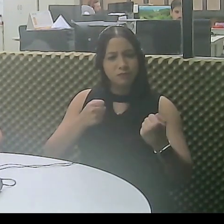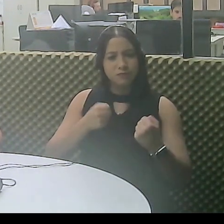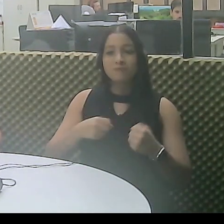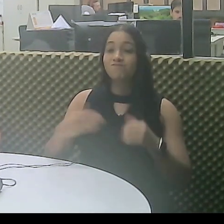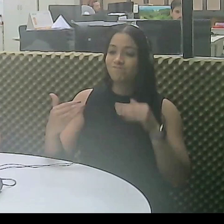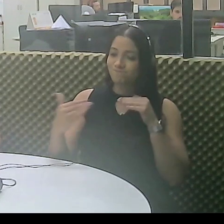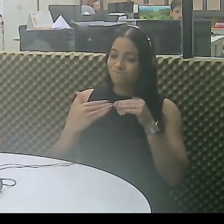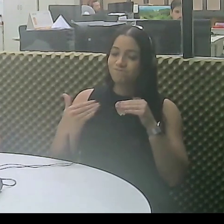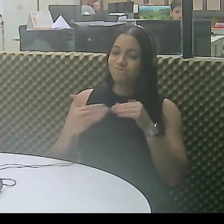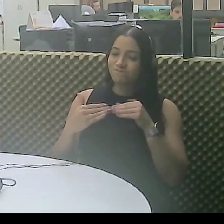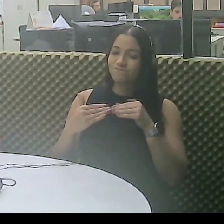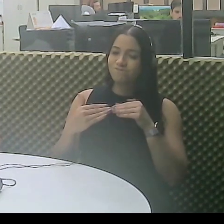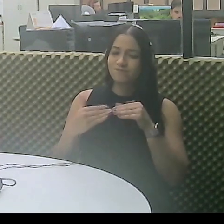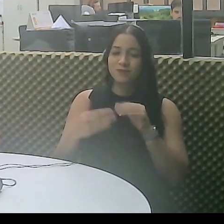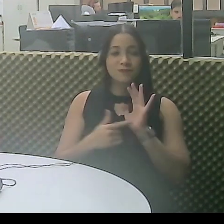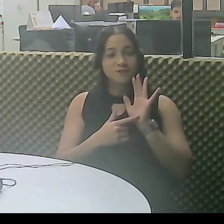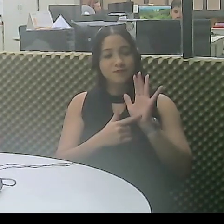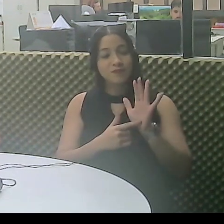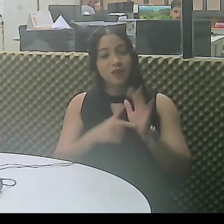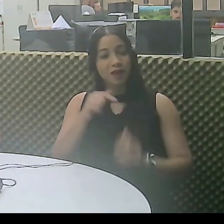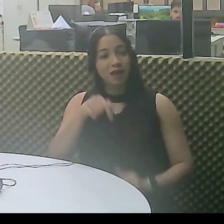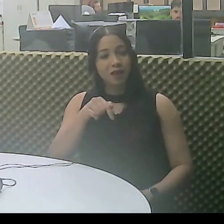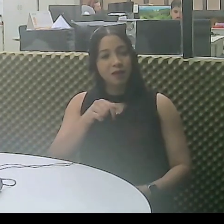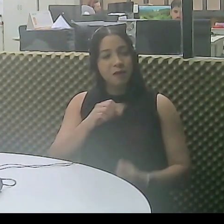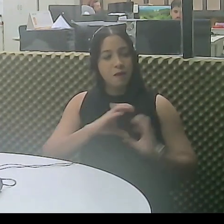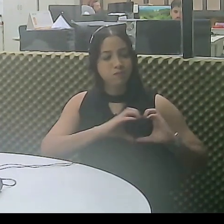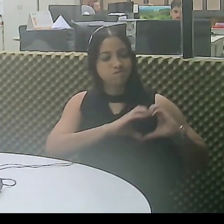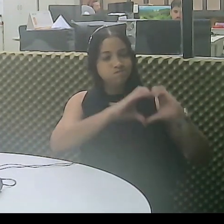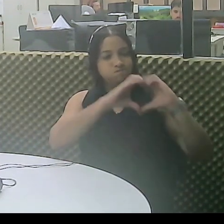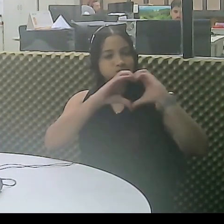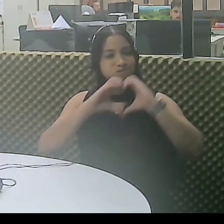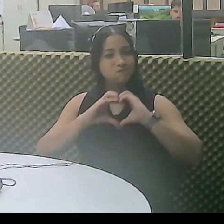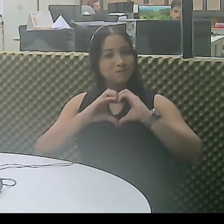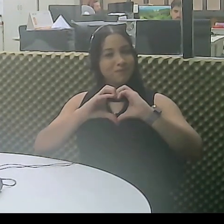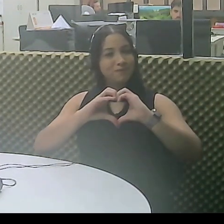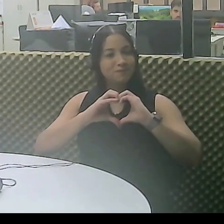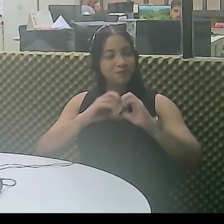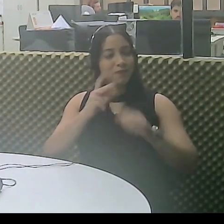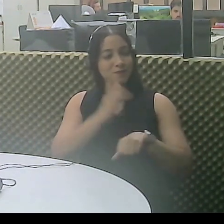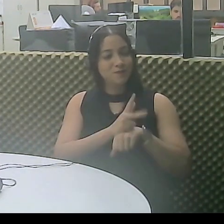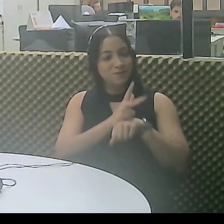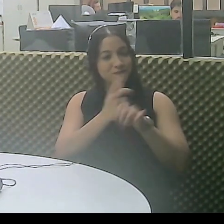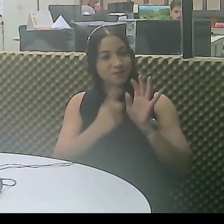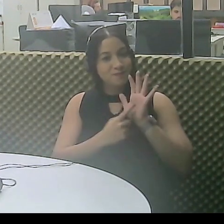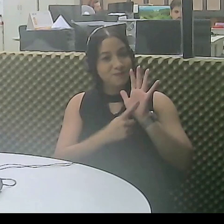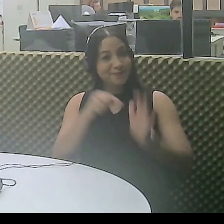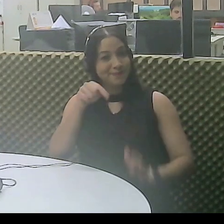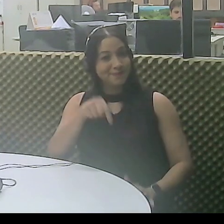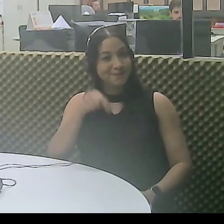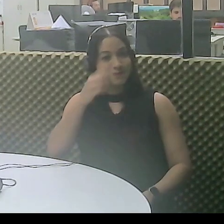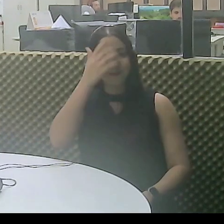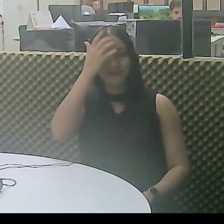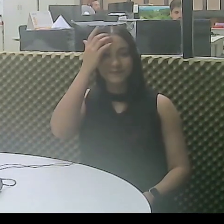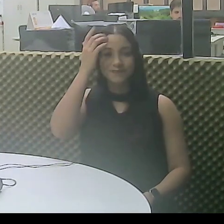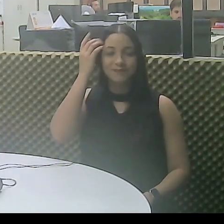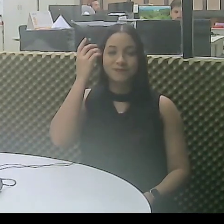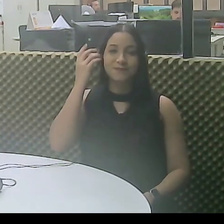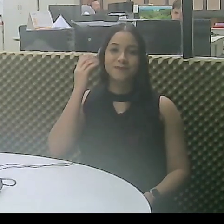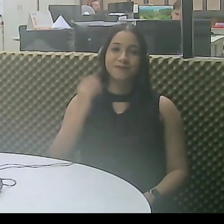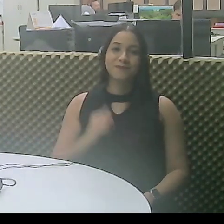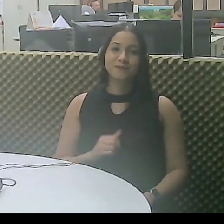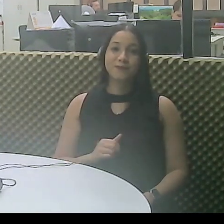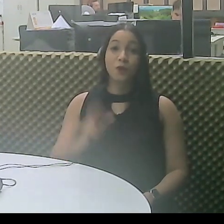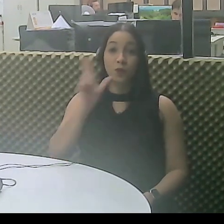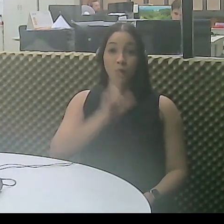tá grande demais e se eu te falar que maior ainda é o nosso coração vou te mostrar um vídeo que a gente tem sobre Uberlândia